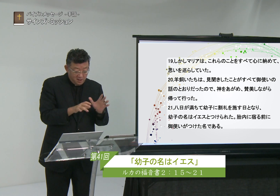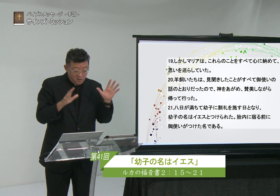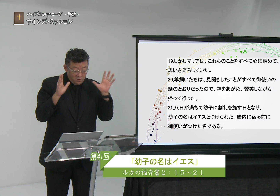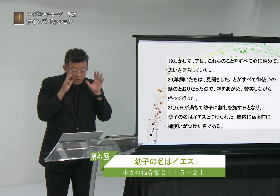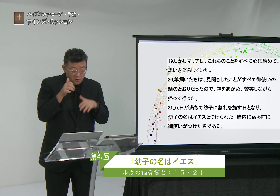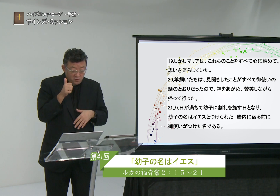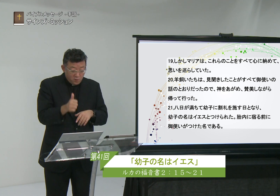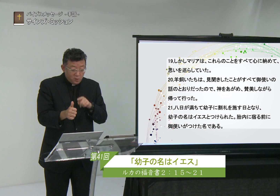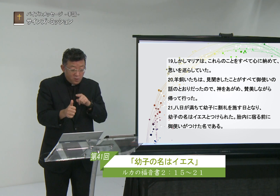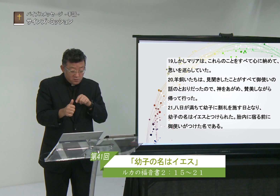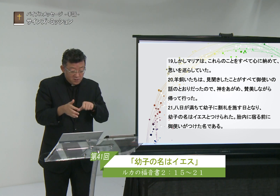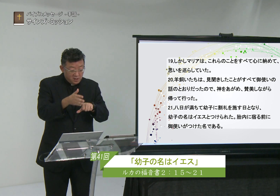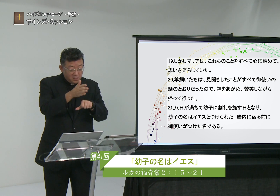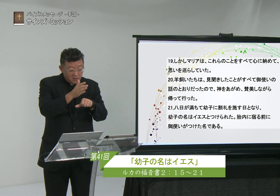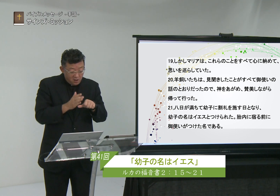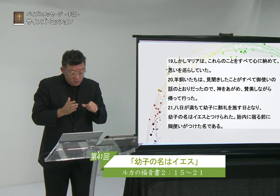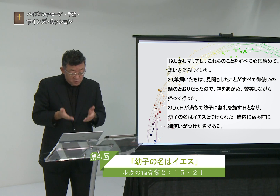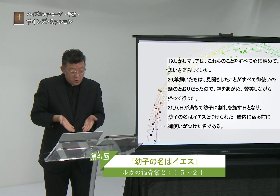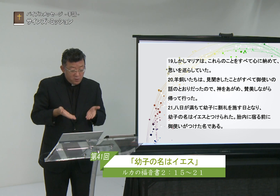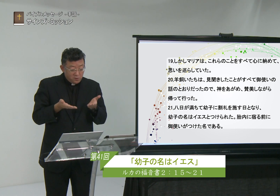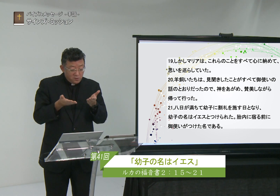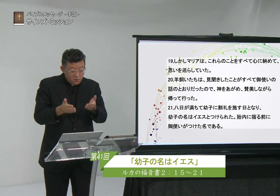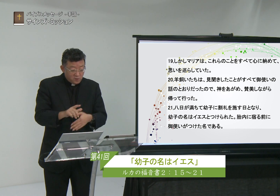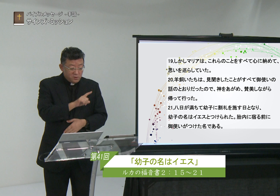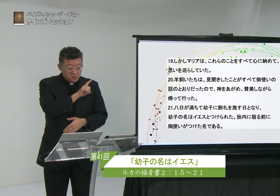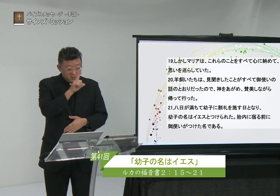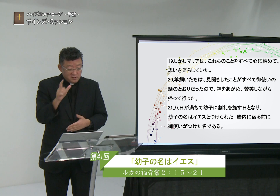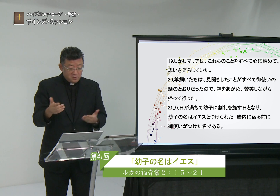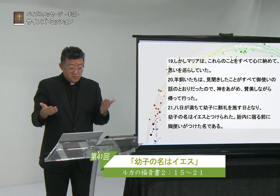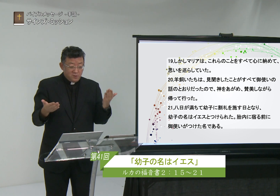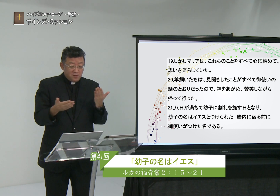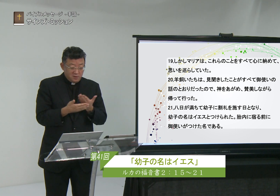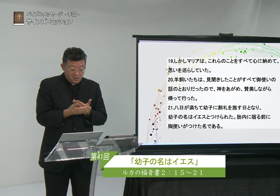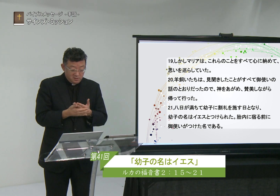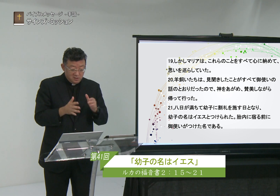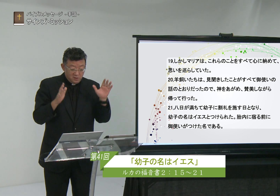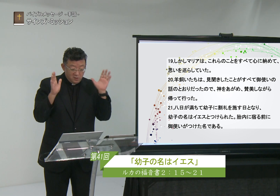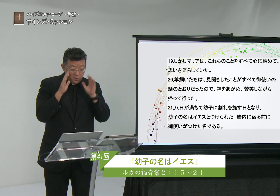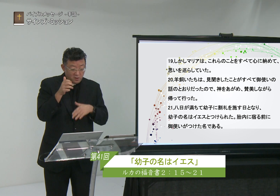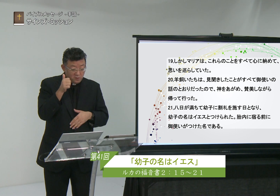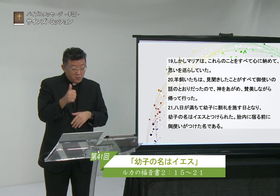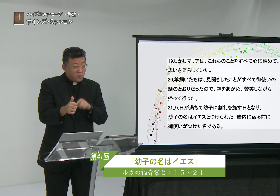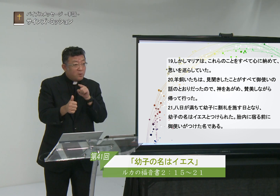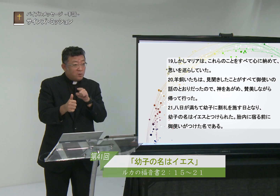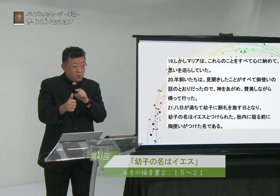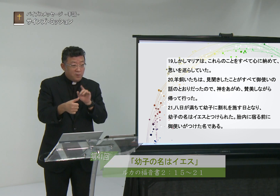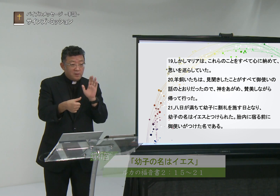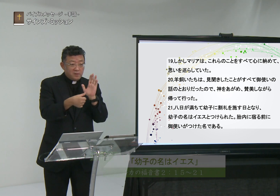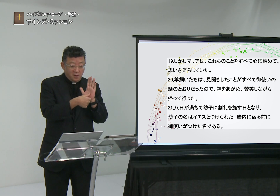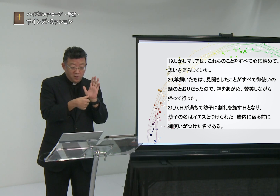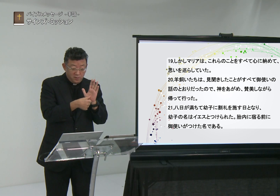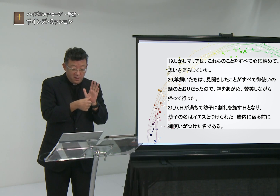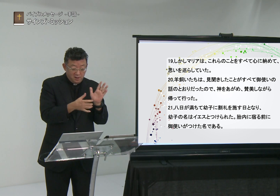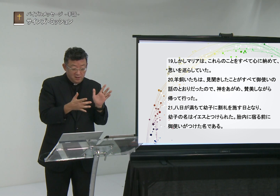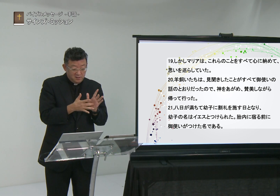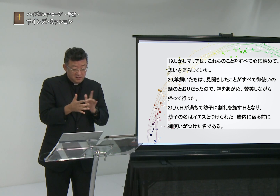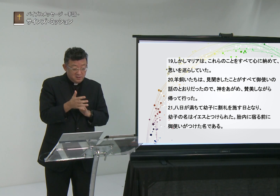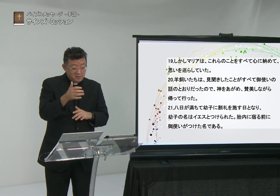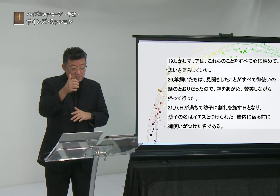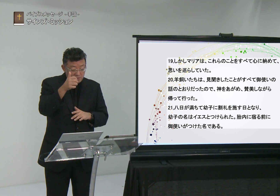8日が満ちて幼子に割礼を施す仁成幼子の名